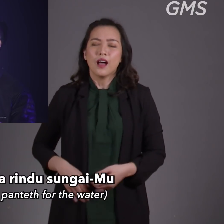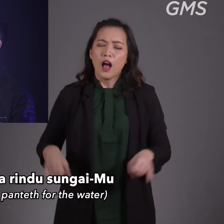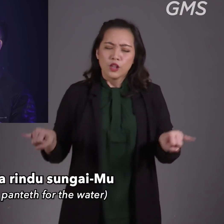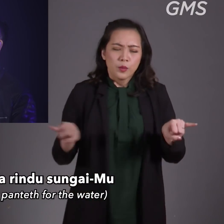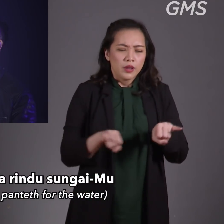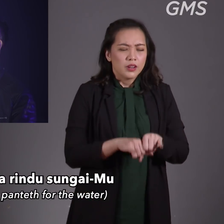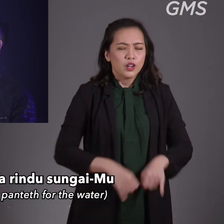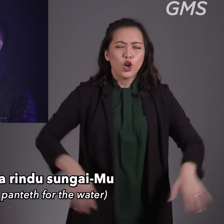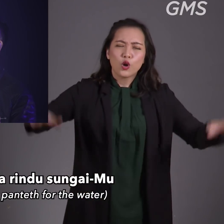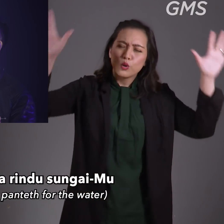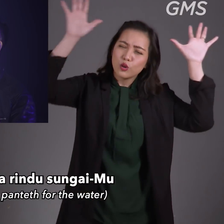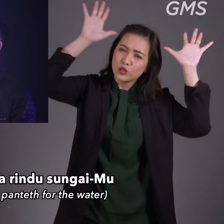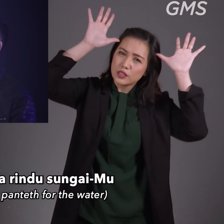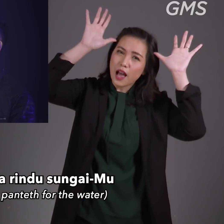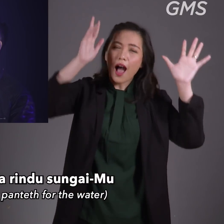Seperti